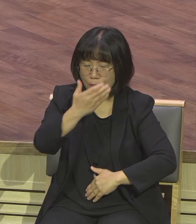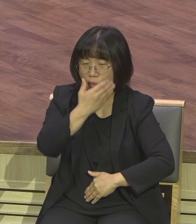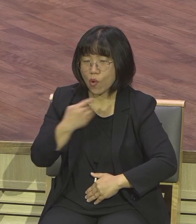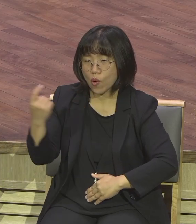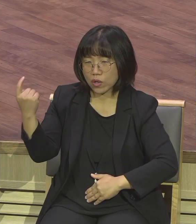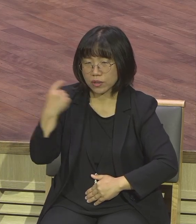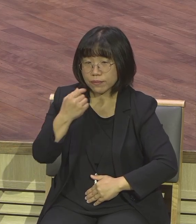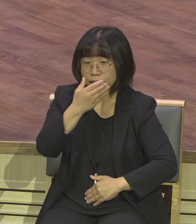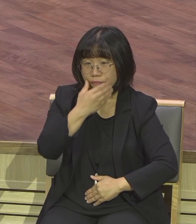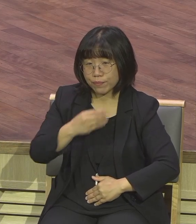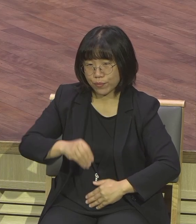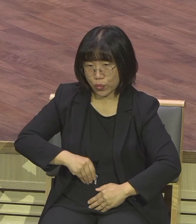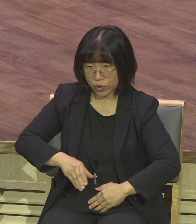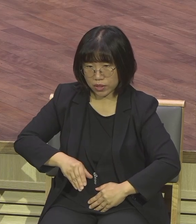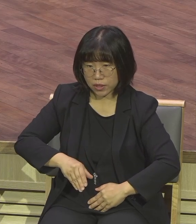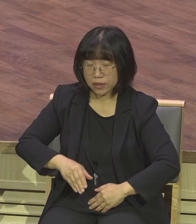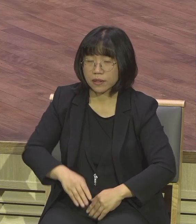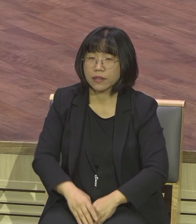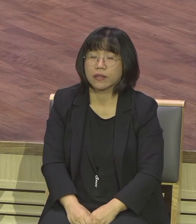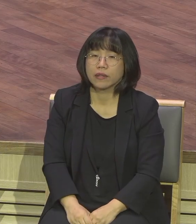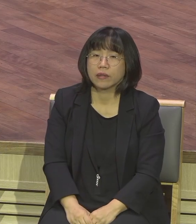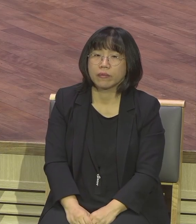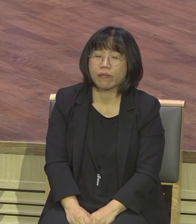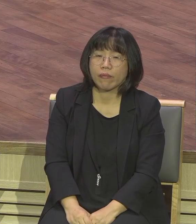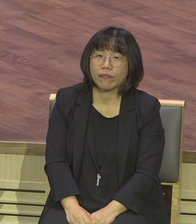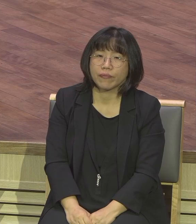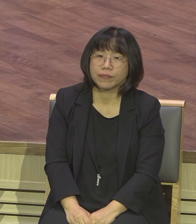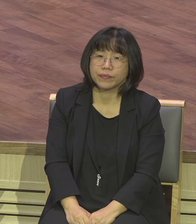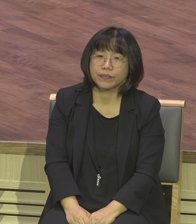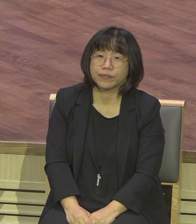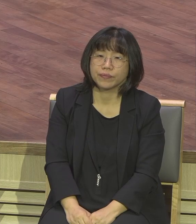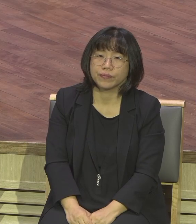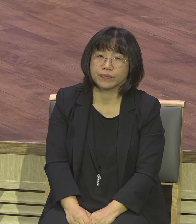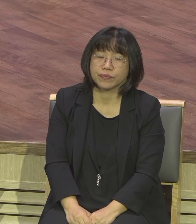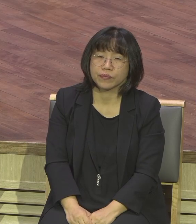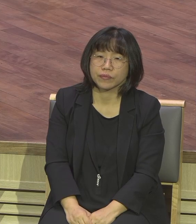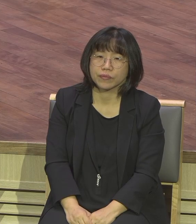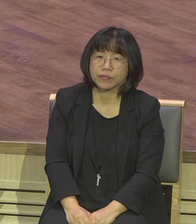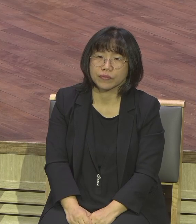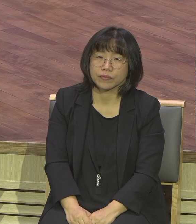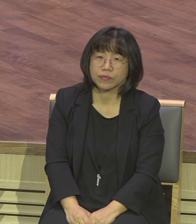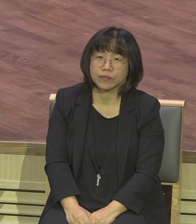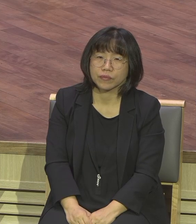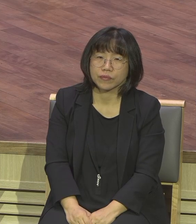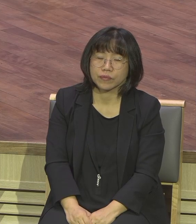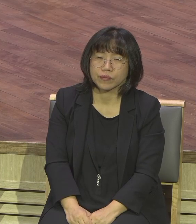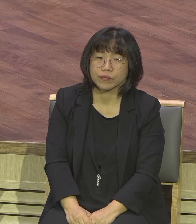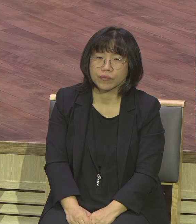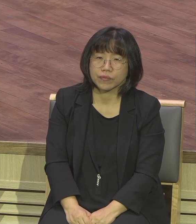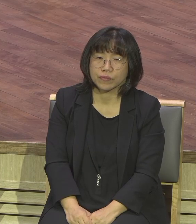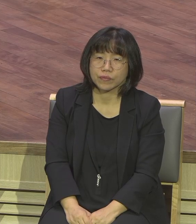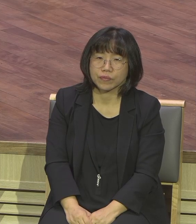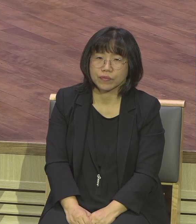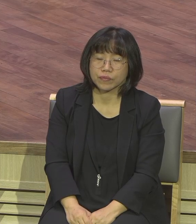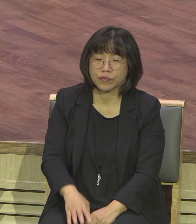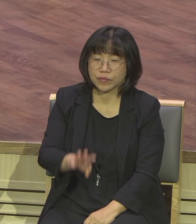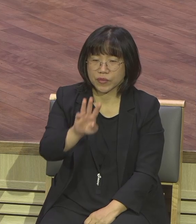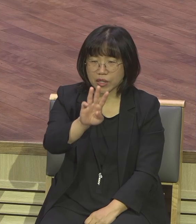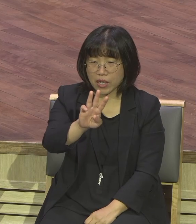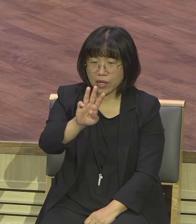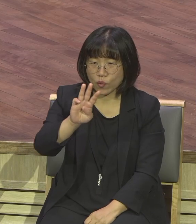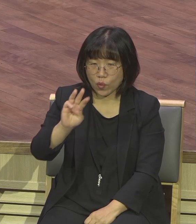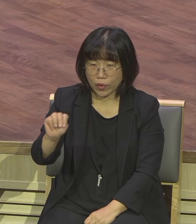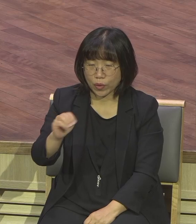복음복지라고. 복음을 증거해서 복음을 증거할 이 복음복지를 해야 돼요. 그래서 우리 예원